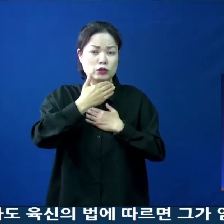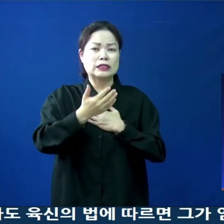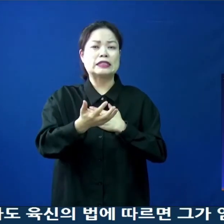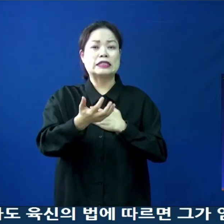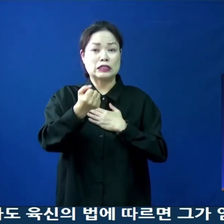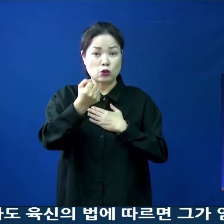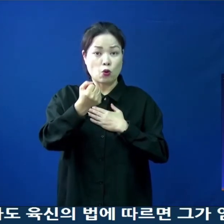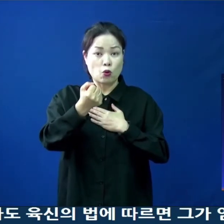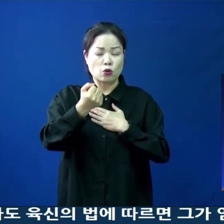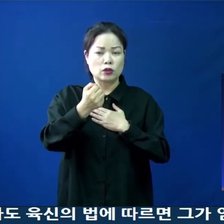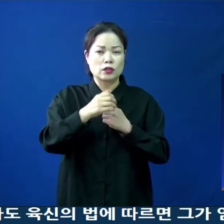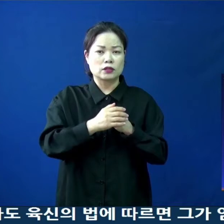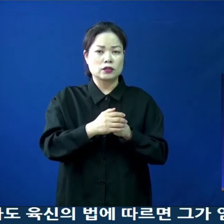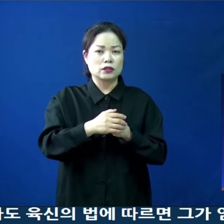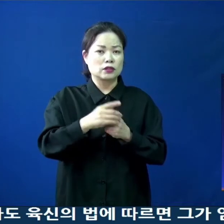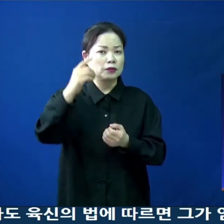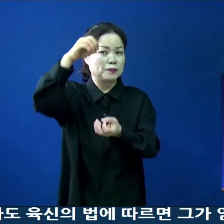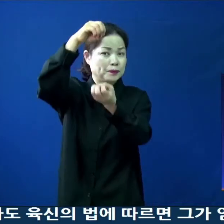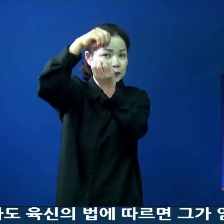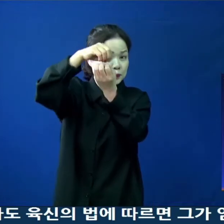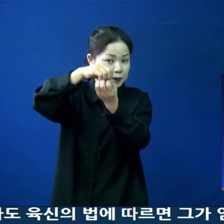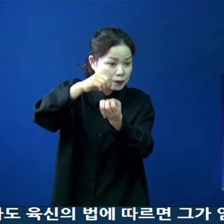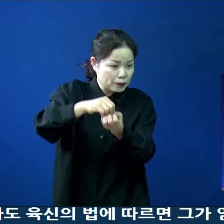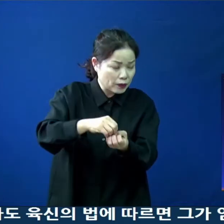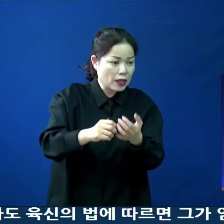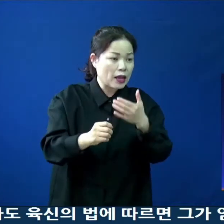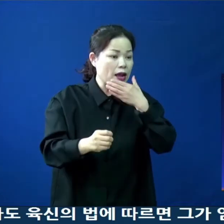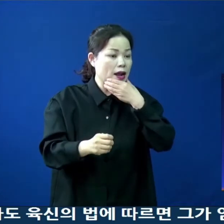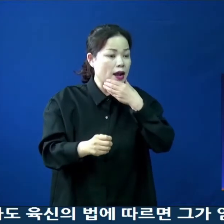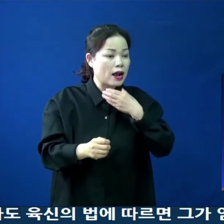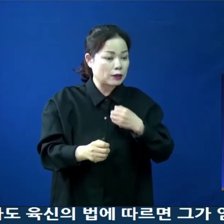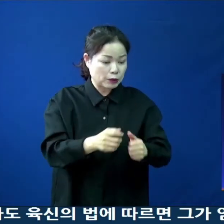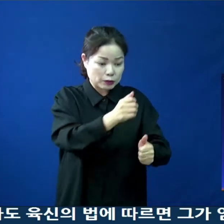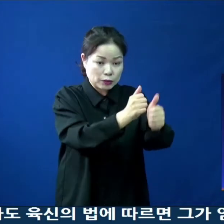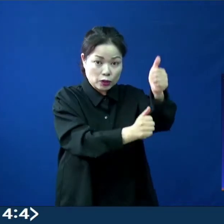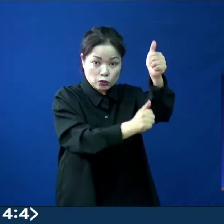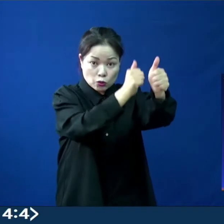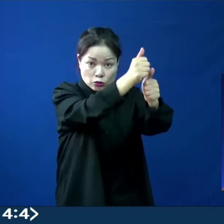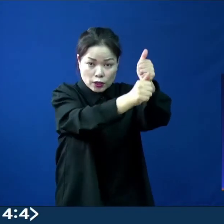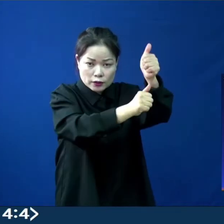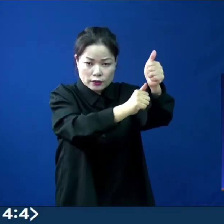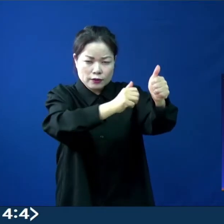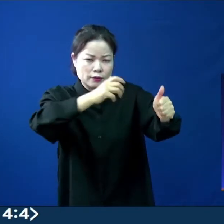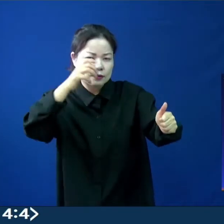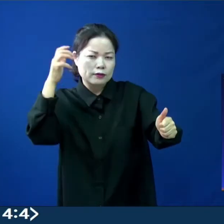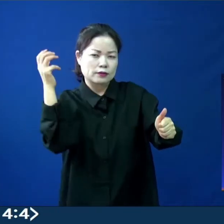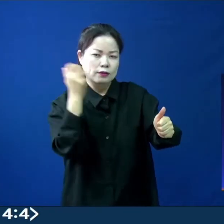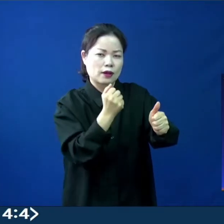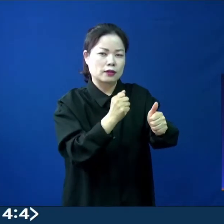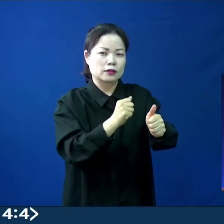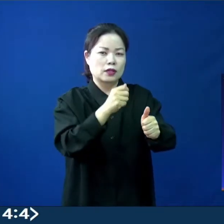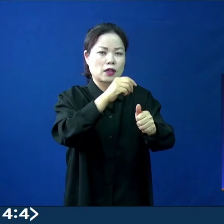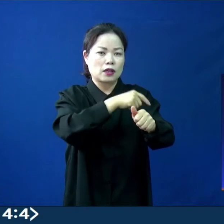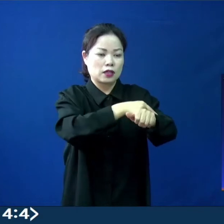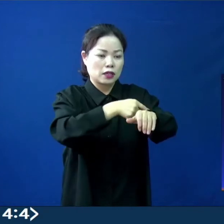것은 혈통적으로 아브라함이 그들의 조상이다라는 것을 강조하기 위한 혈통이